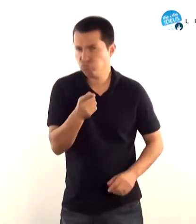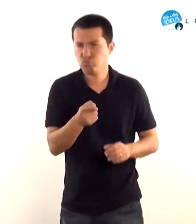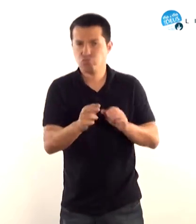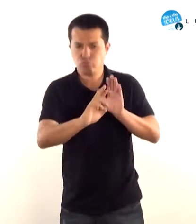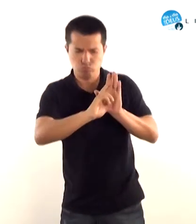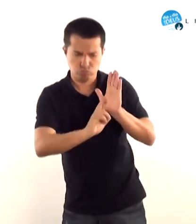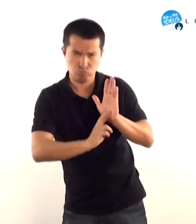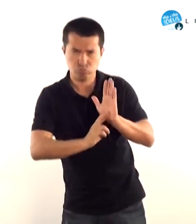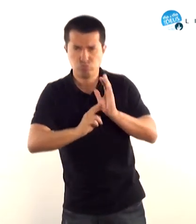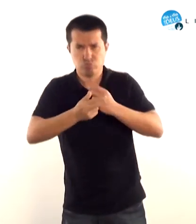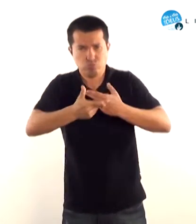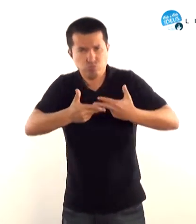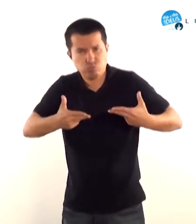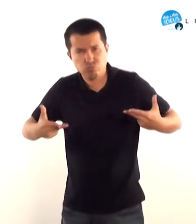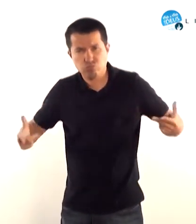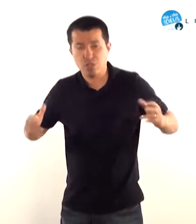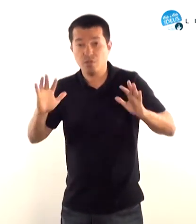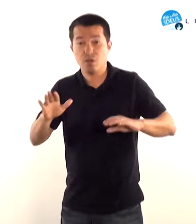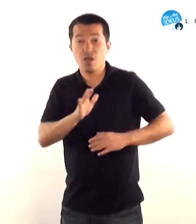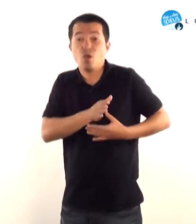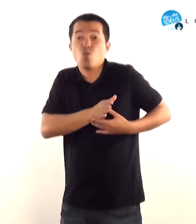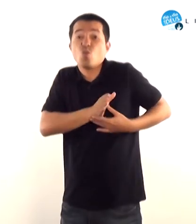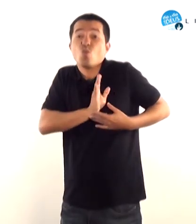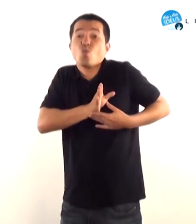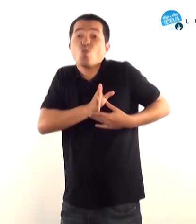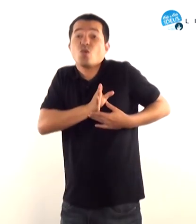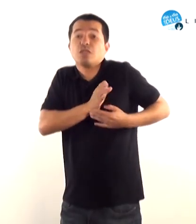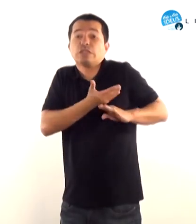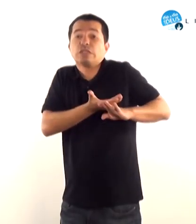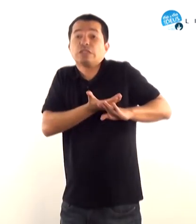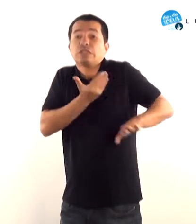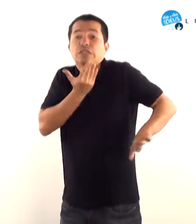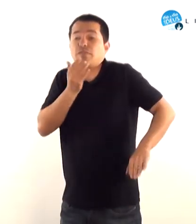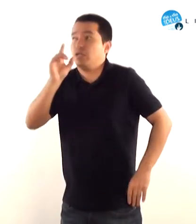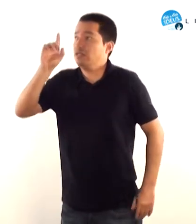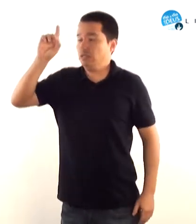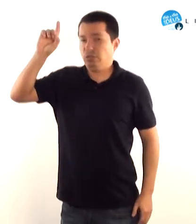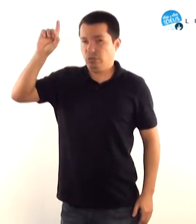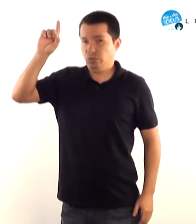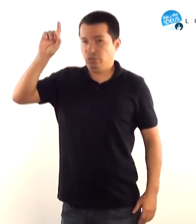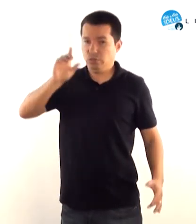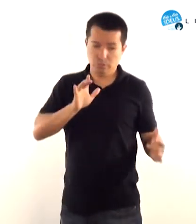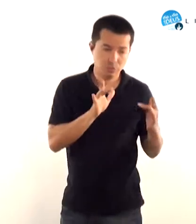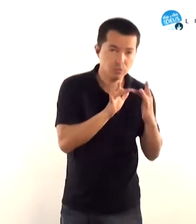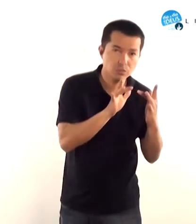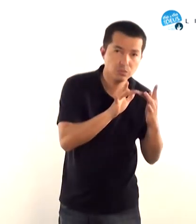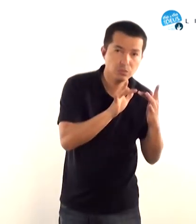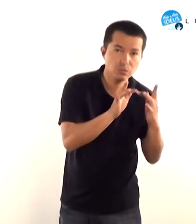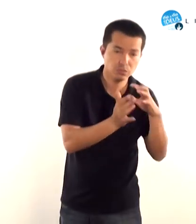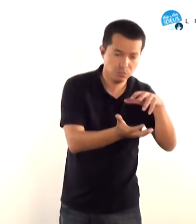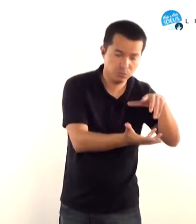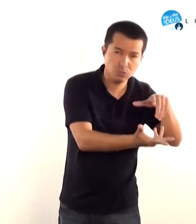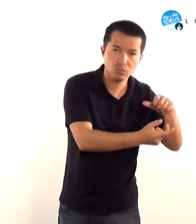estava acontecendo é que o coração de Ló estava se afastando de Deus e cada vez mais se aproximando do sistema